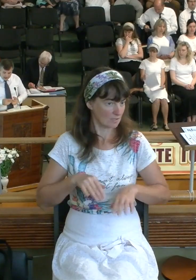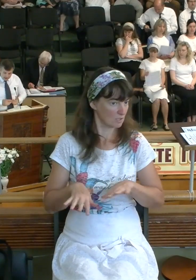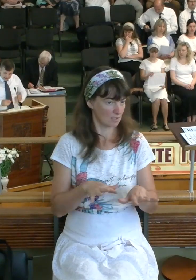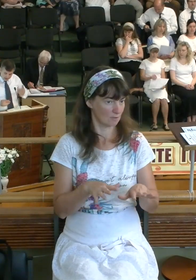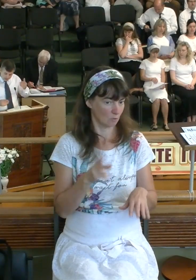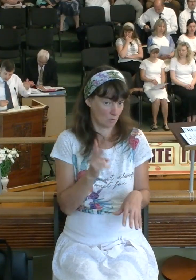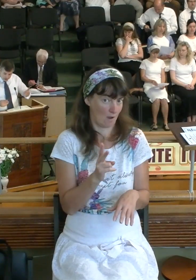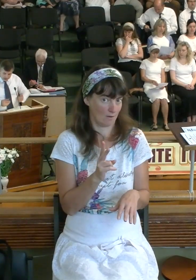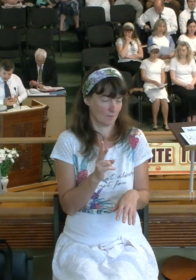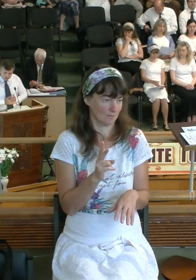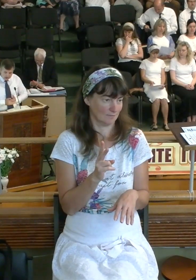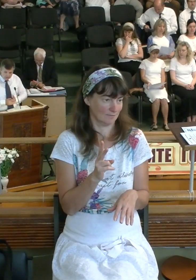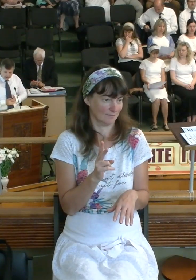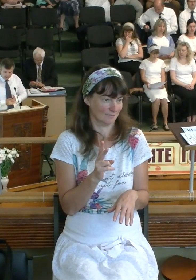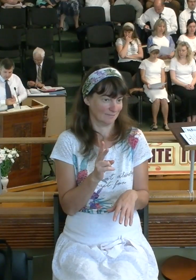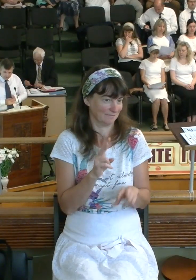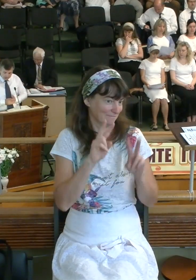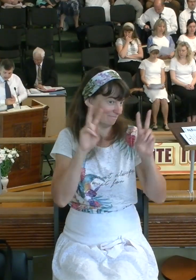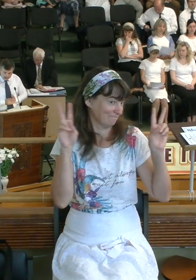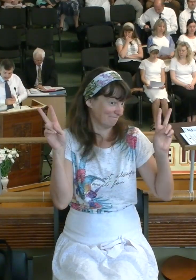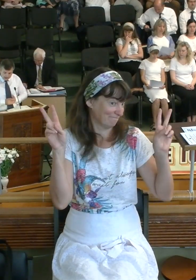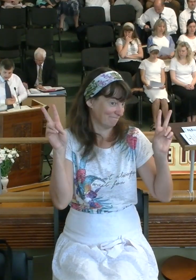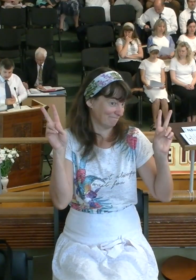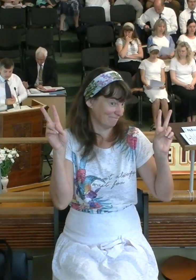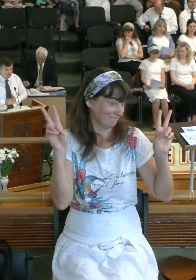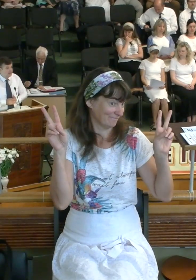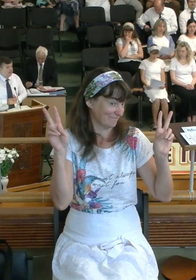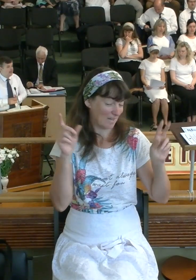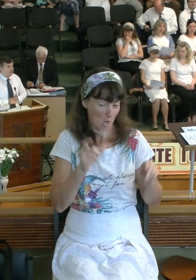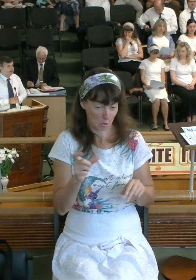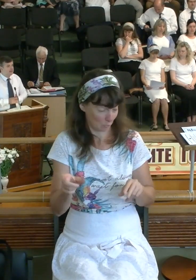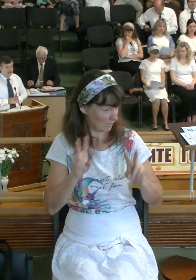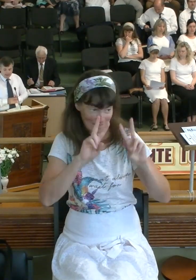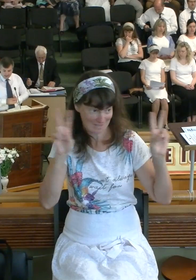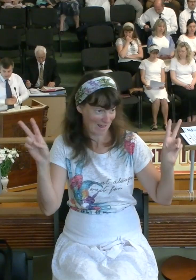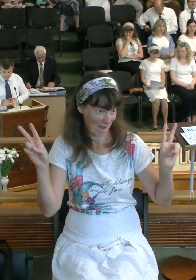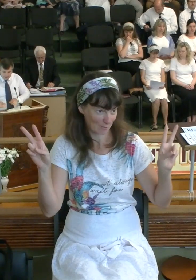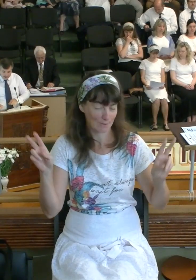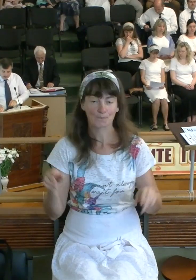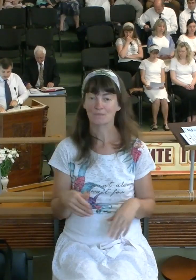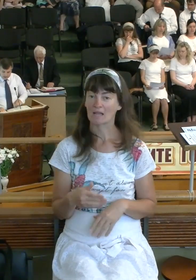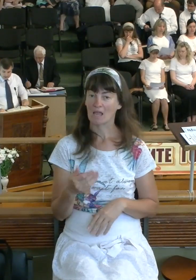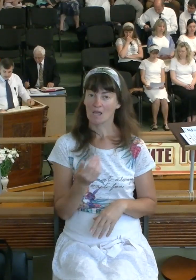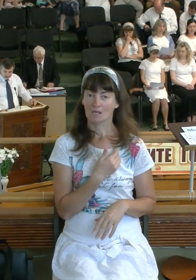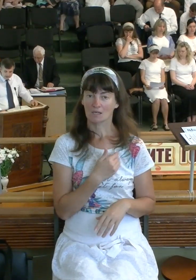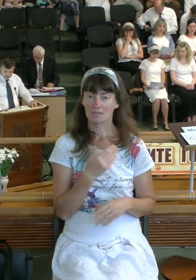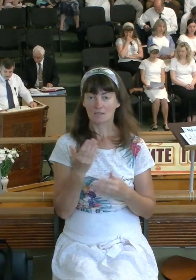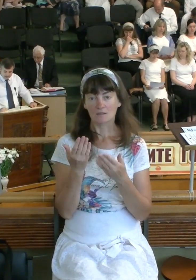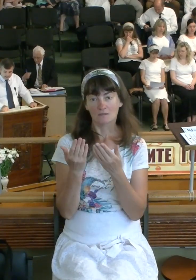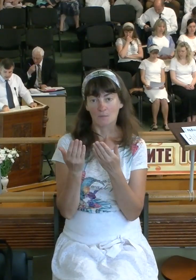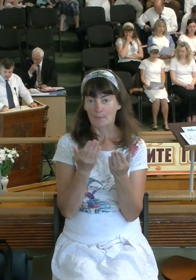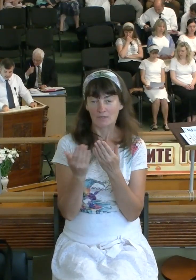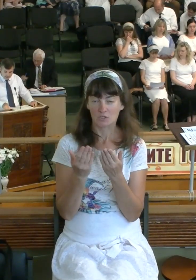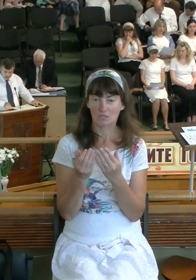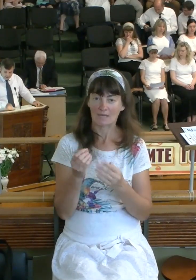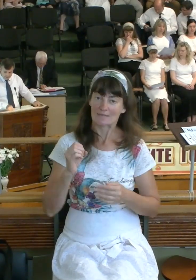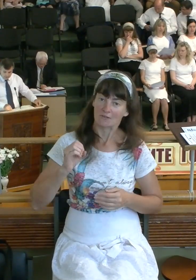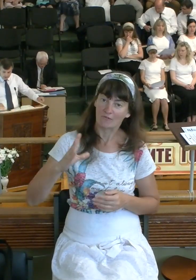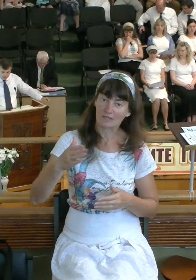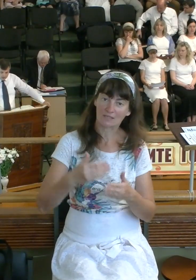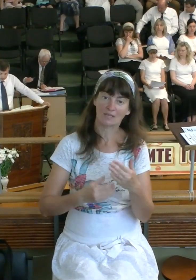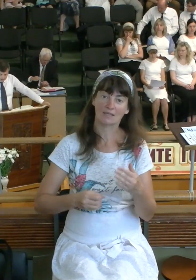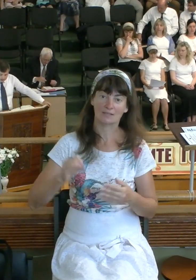вы знаете, я хотел бы прочитать сегодня место Писания, это Евангелие от Иоанна. Евангелие от Иоанна, 7